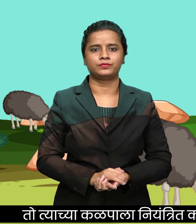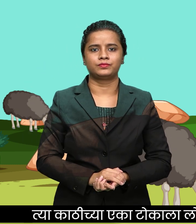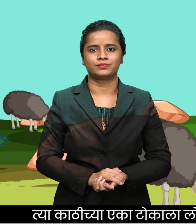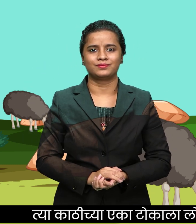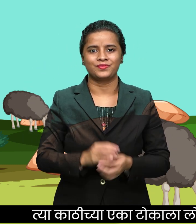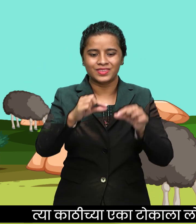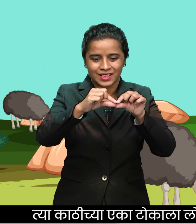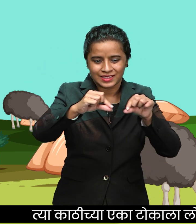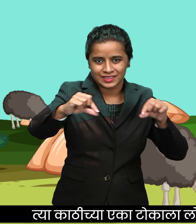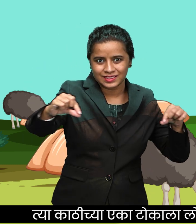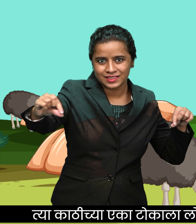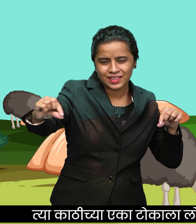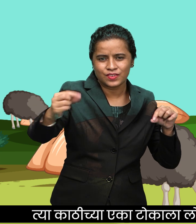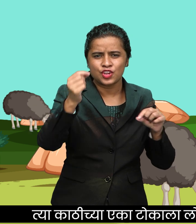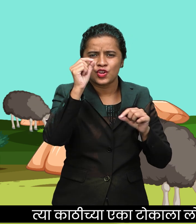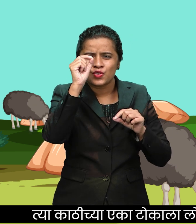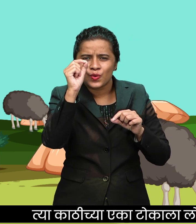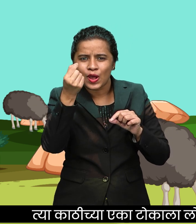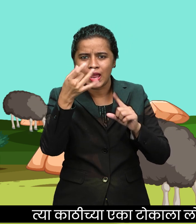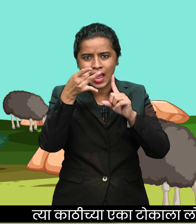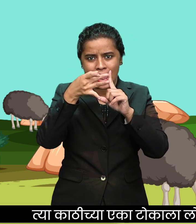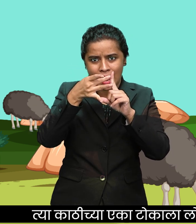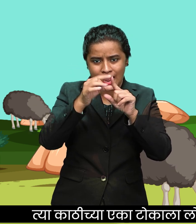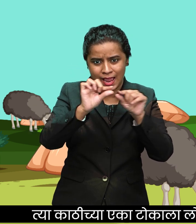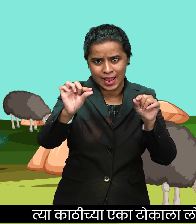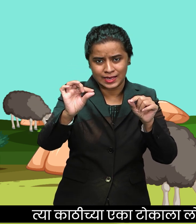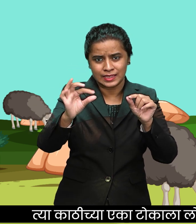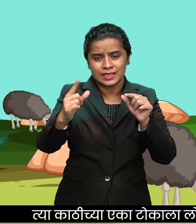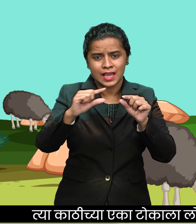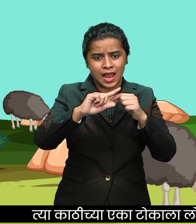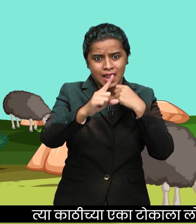त्या काठीच्या एका टोकाला लोखंडाचा एक छोटासा तुकडा जोडलेला होता.